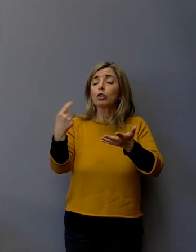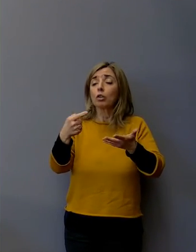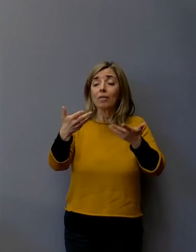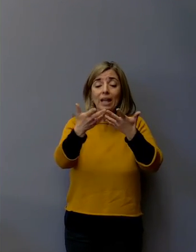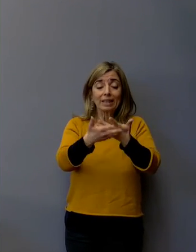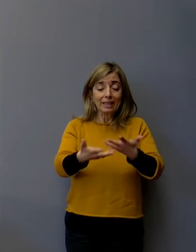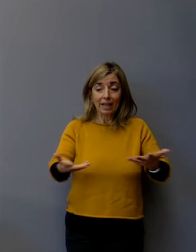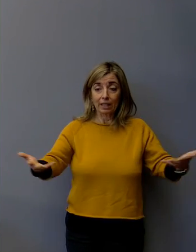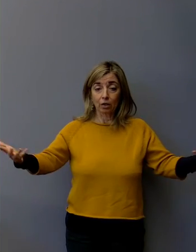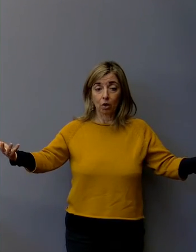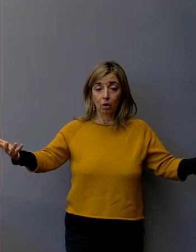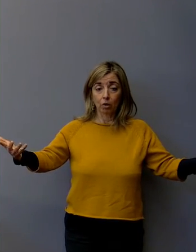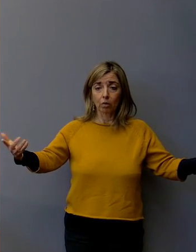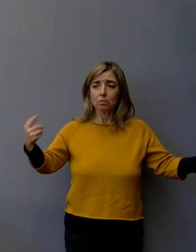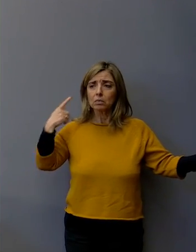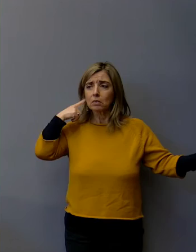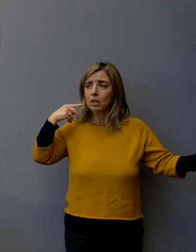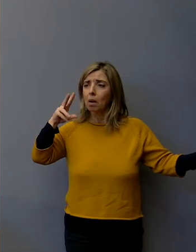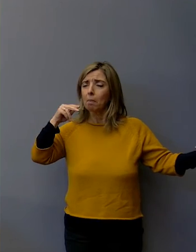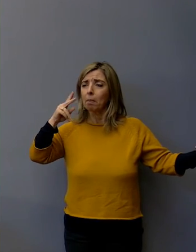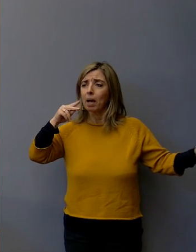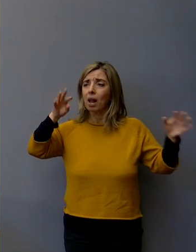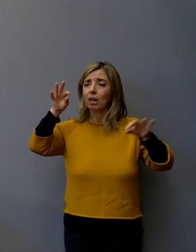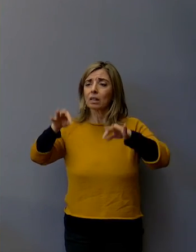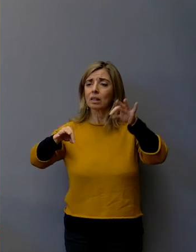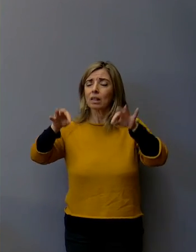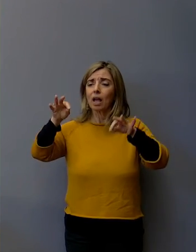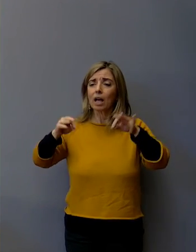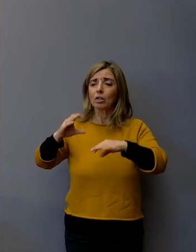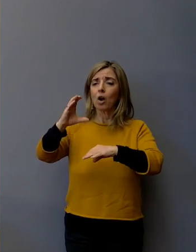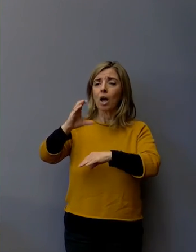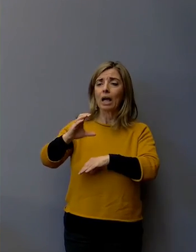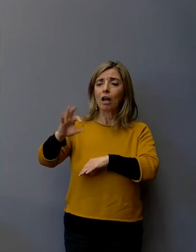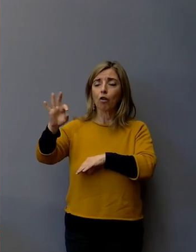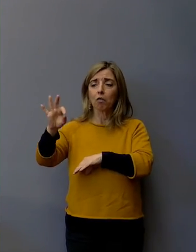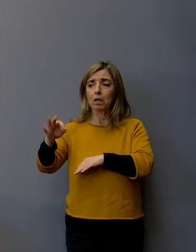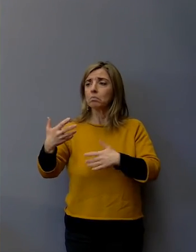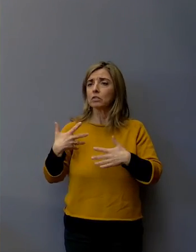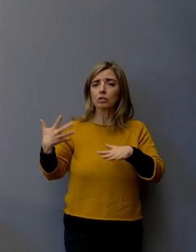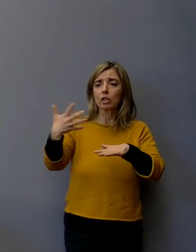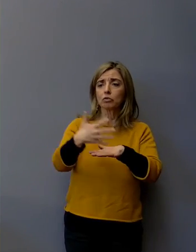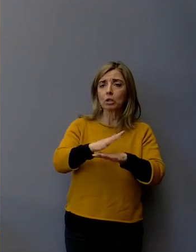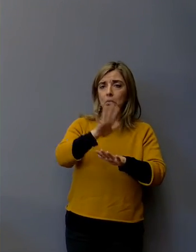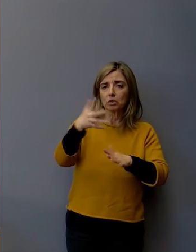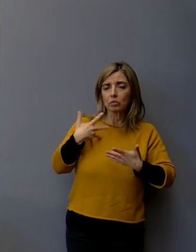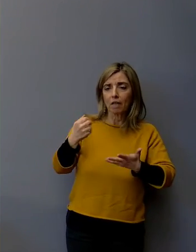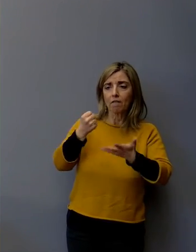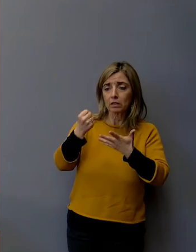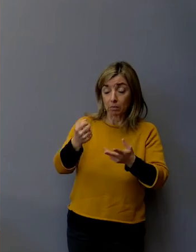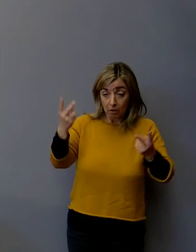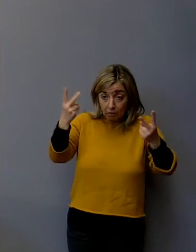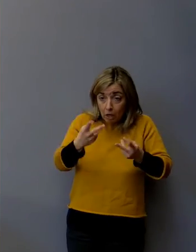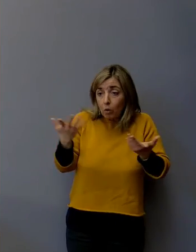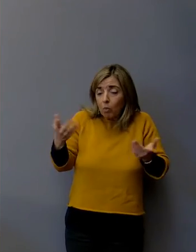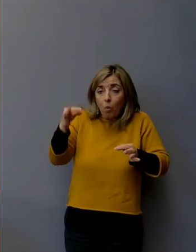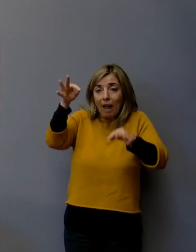di carlo felice non lo so cosa c'entra carlo felice però perché non mi sembra che stiamo facendo investimenti su carlo felice però anche il carlo felice da parte del territorio quindi se